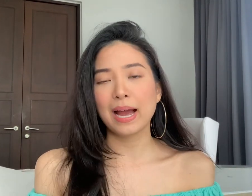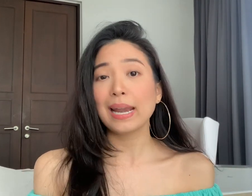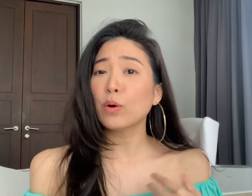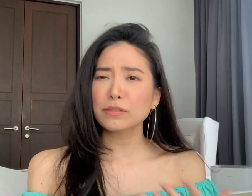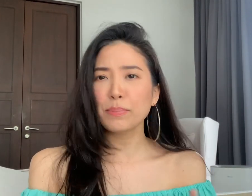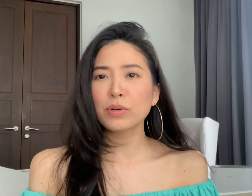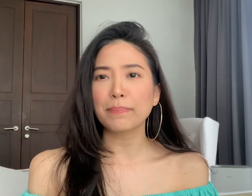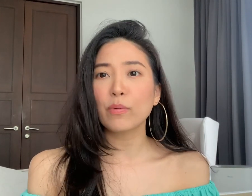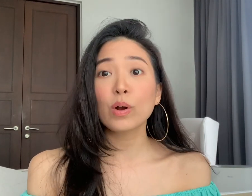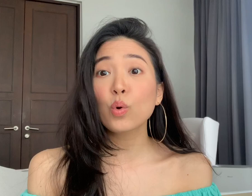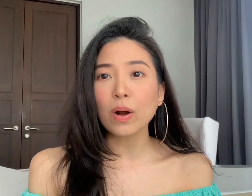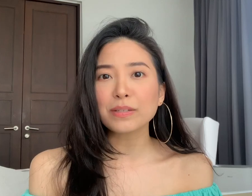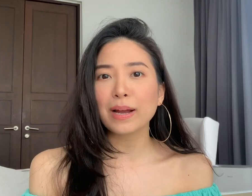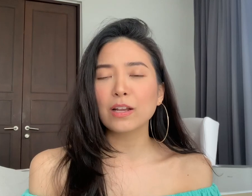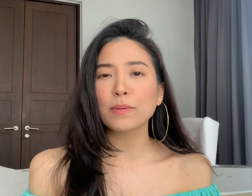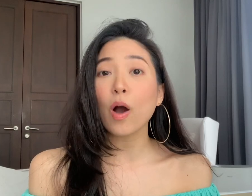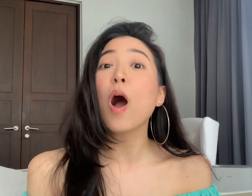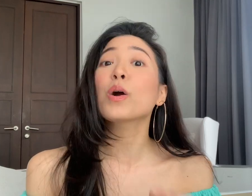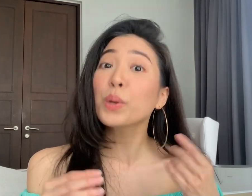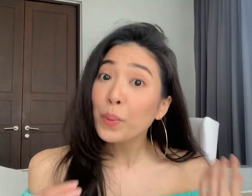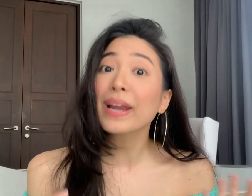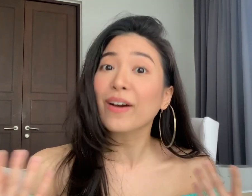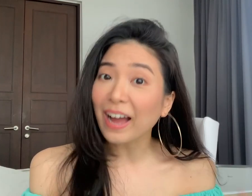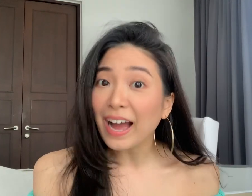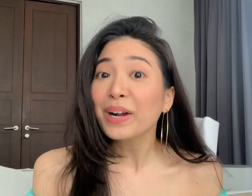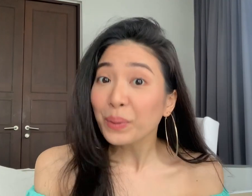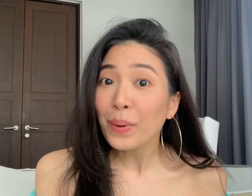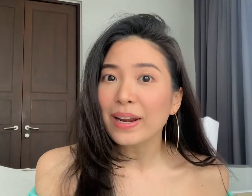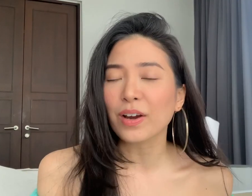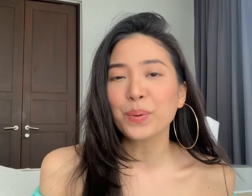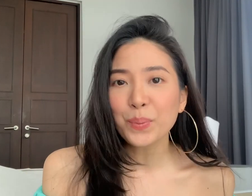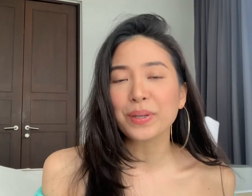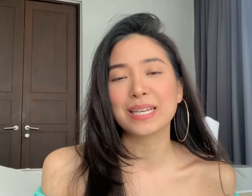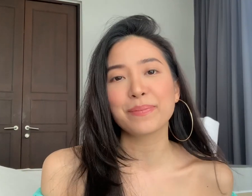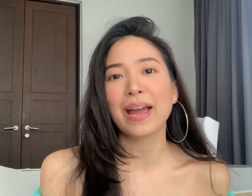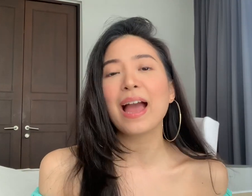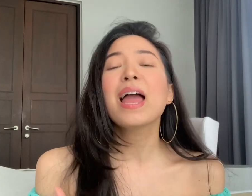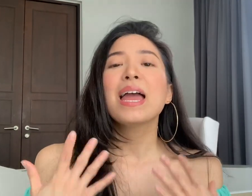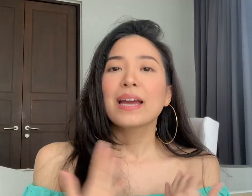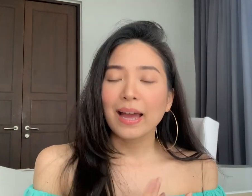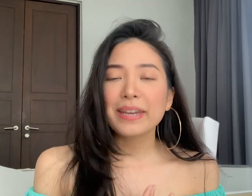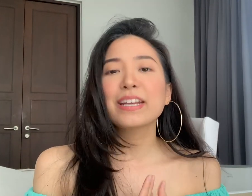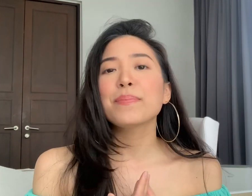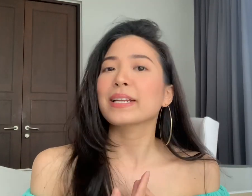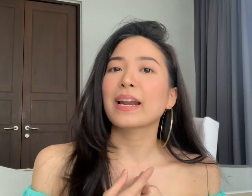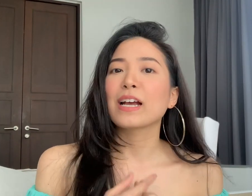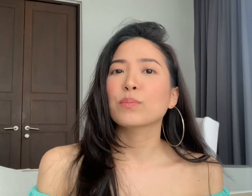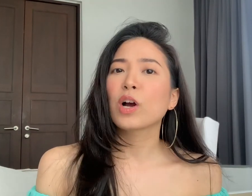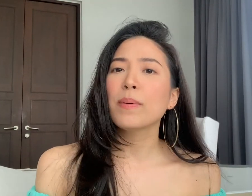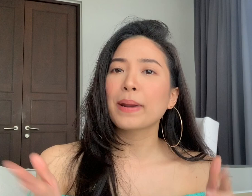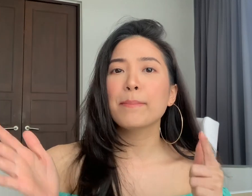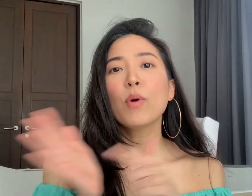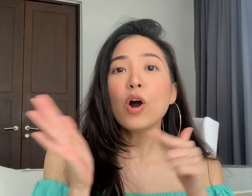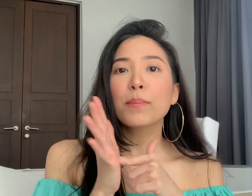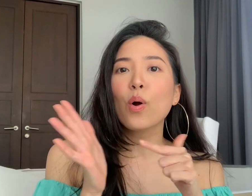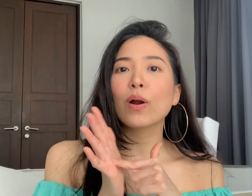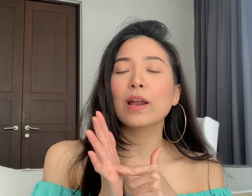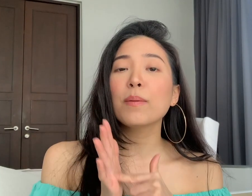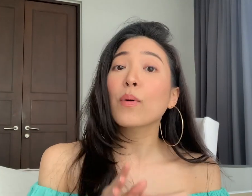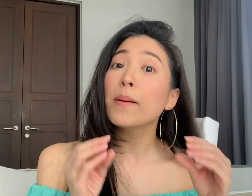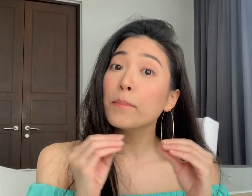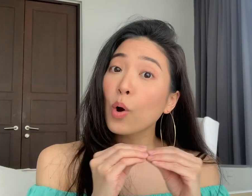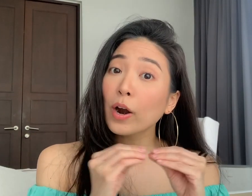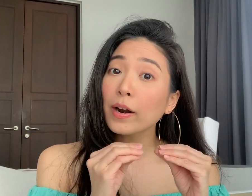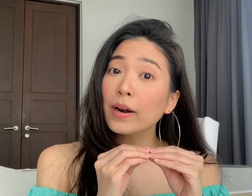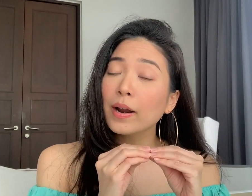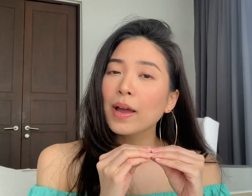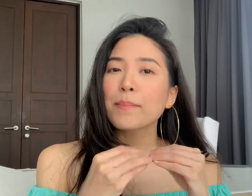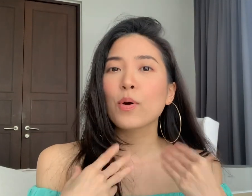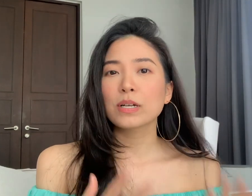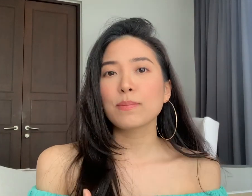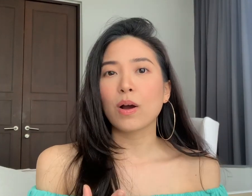翻